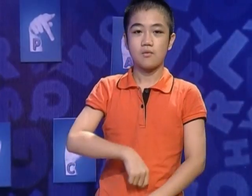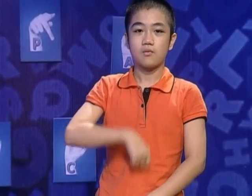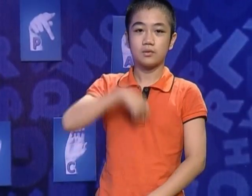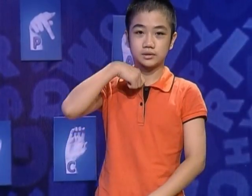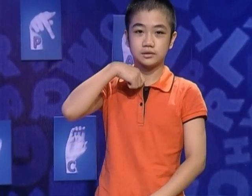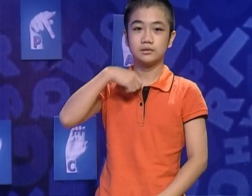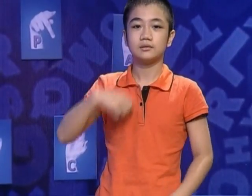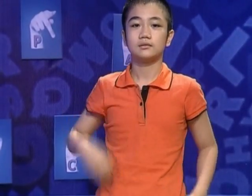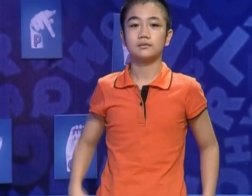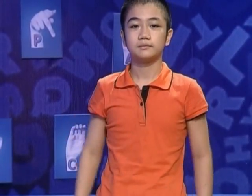Bạn đang làm ký hiệu áo khoác đấy.